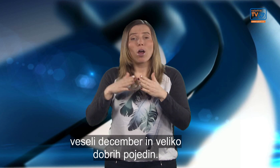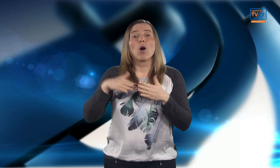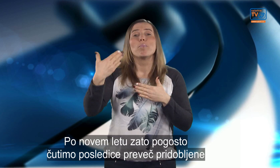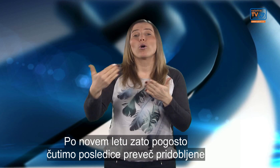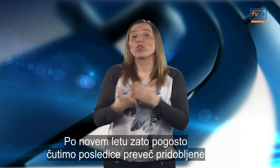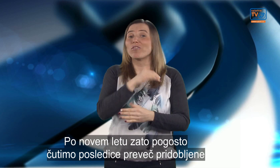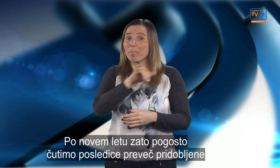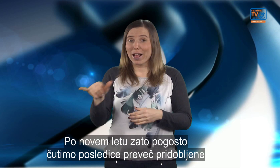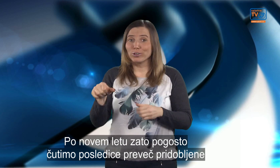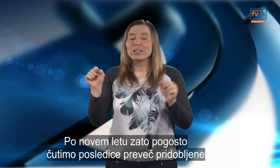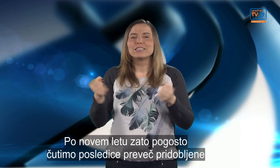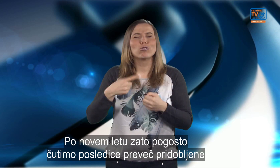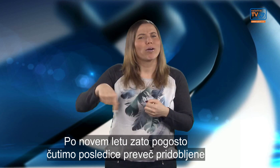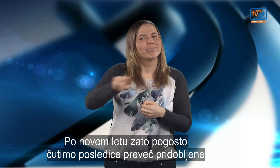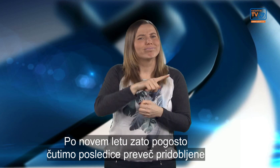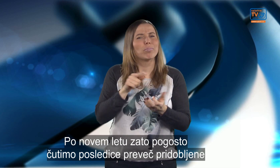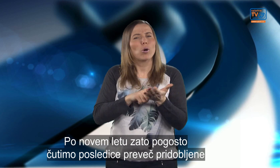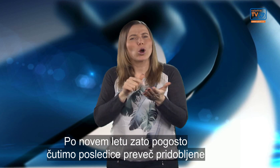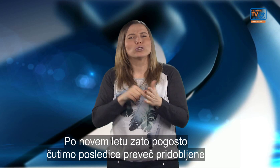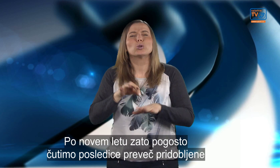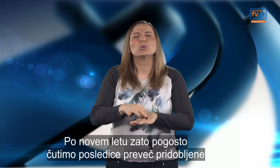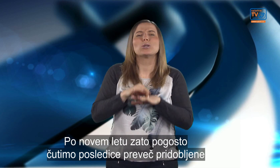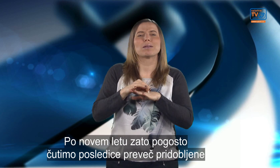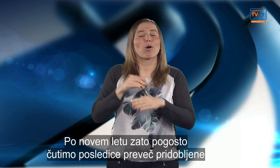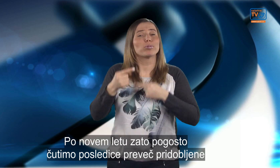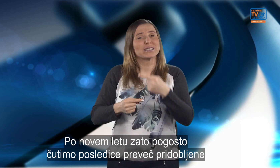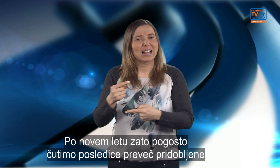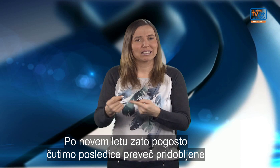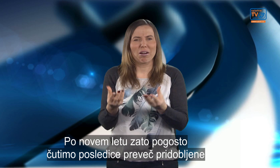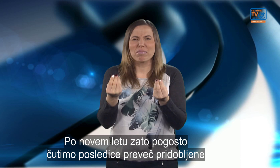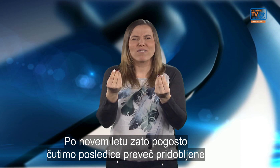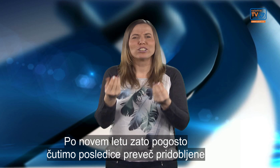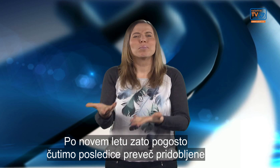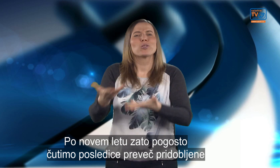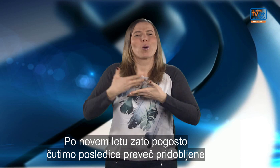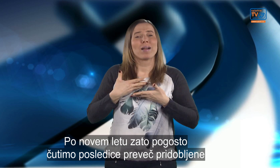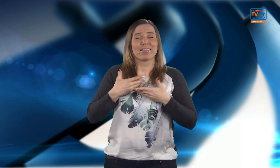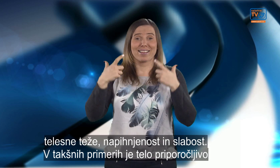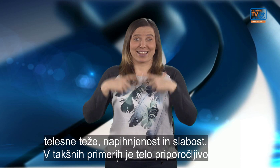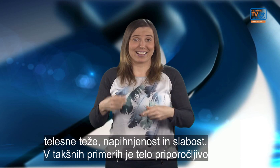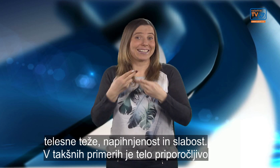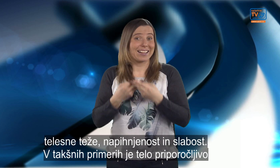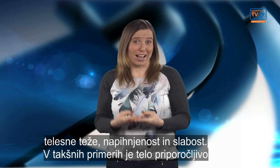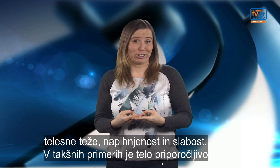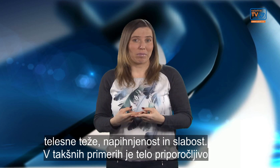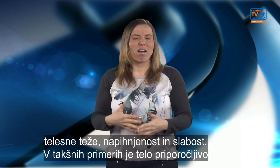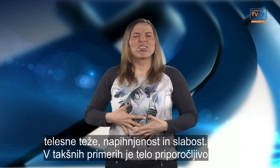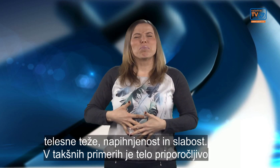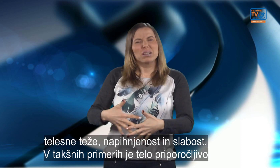Po novem letu zato pogosto čutimo posledice preveč pridobljene telesne teže, napihnjenost in slabost.